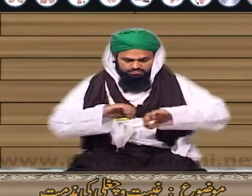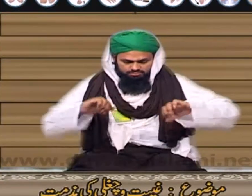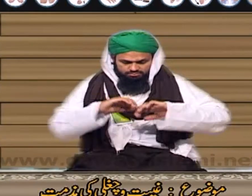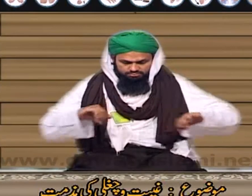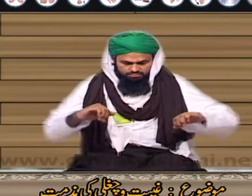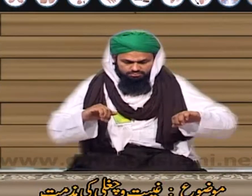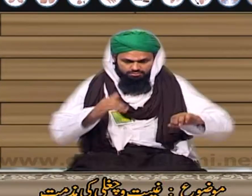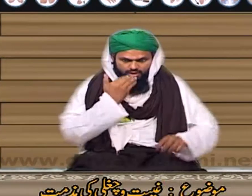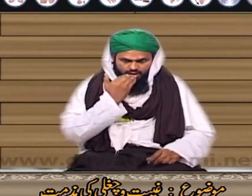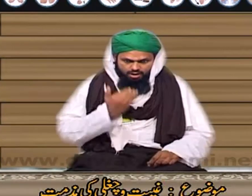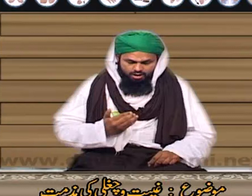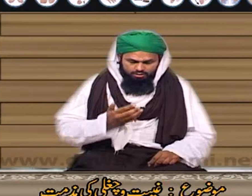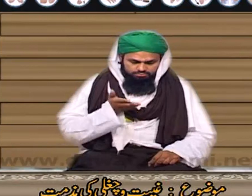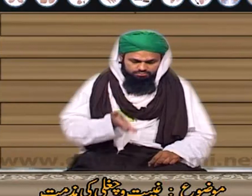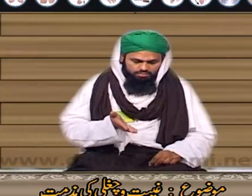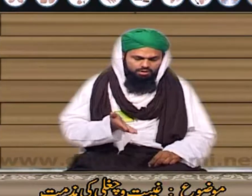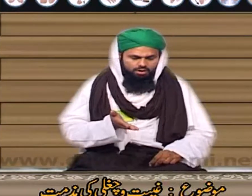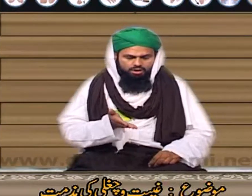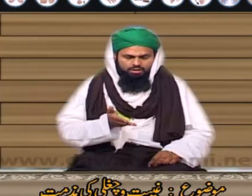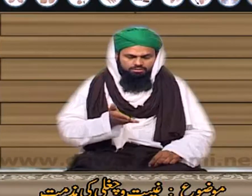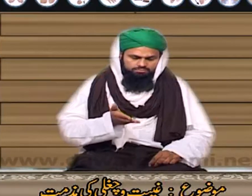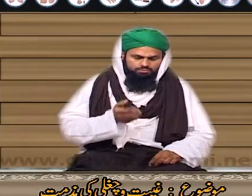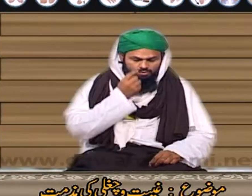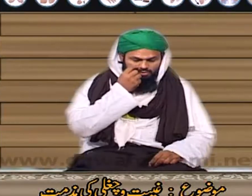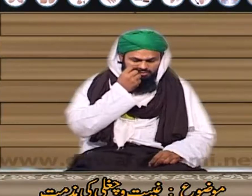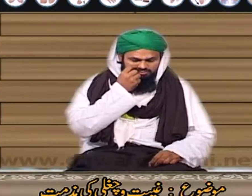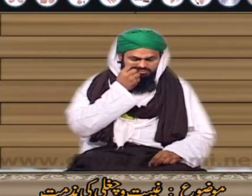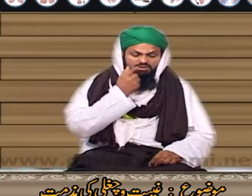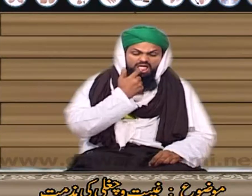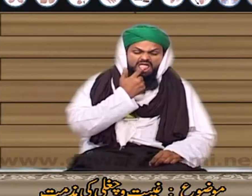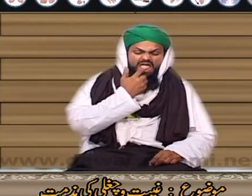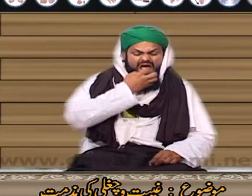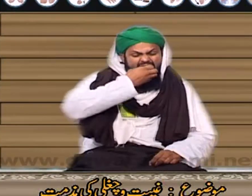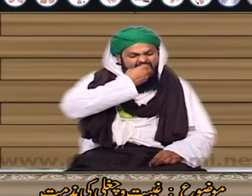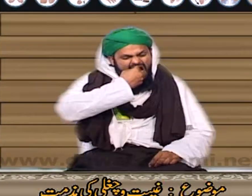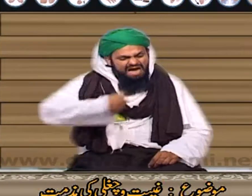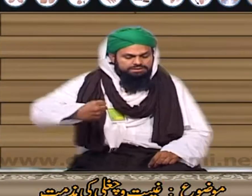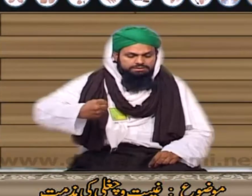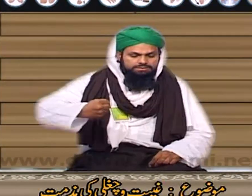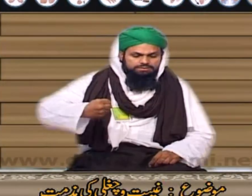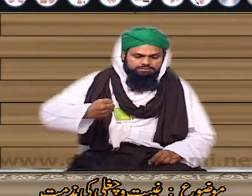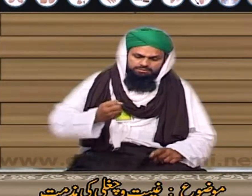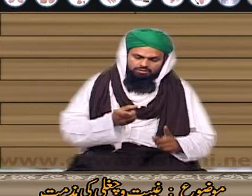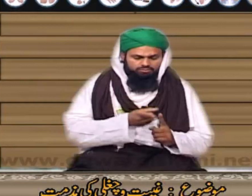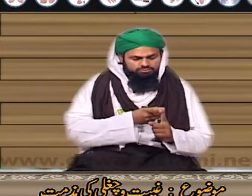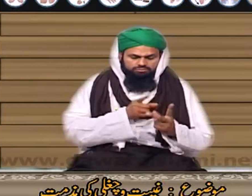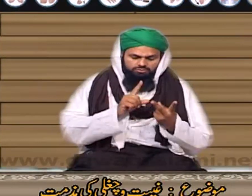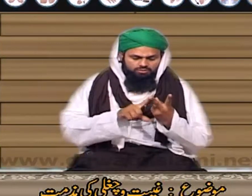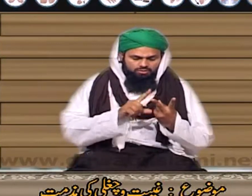وہاں بھی بڑا دہشت ناک منظر تھا کہ مردے کی زبان کسی نے گدی سے کھینچ نکالی تھی اور